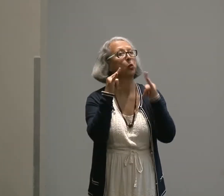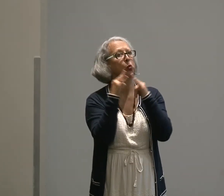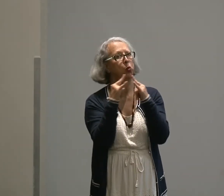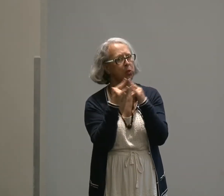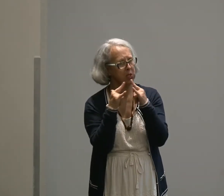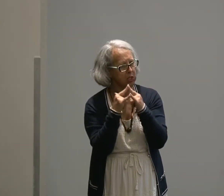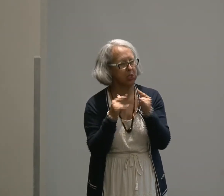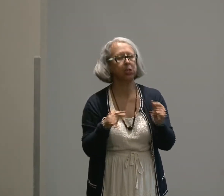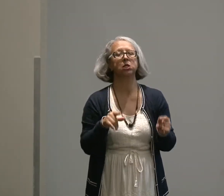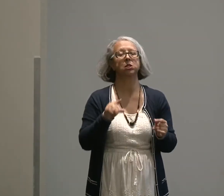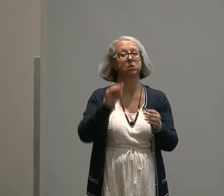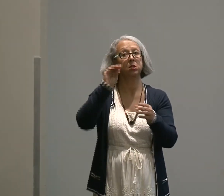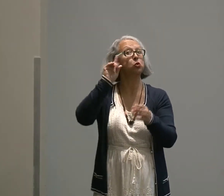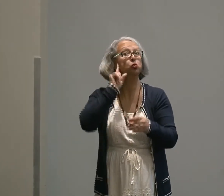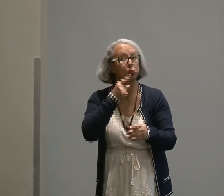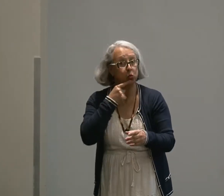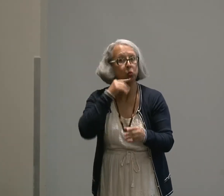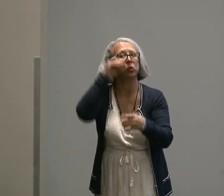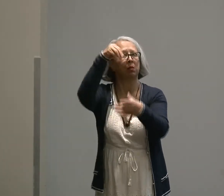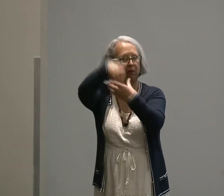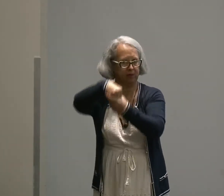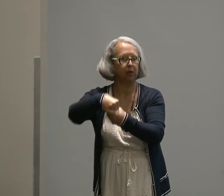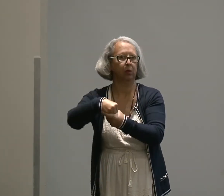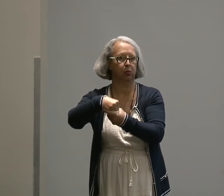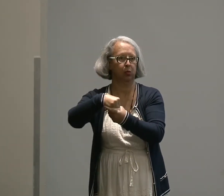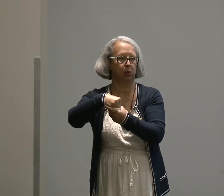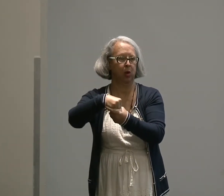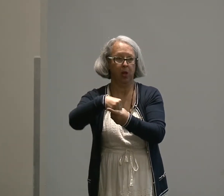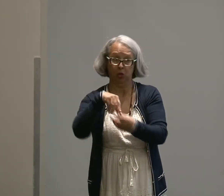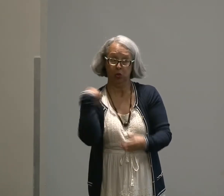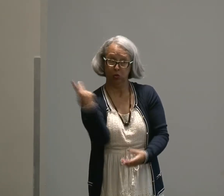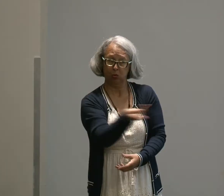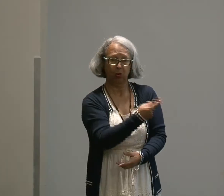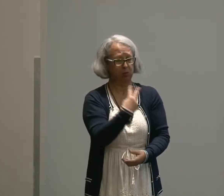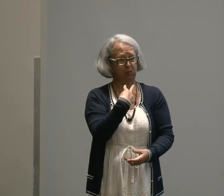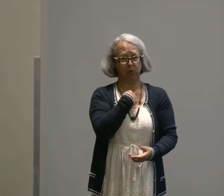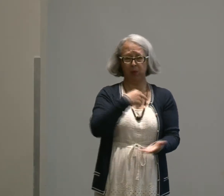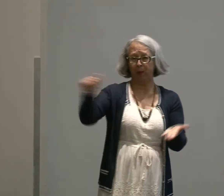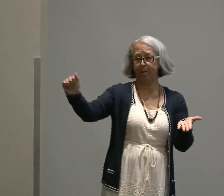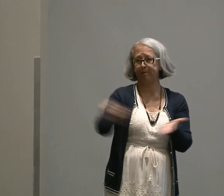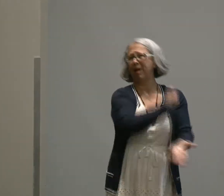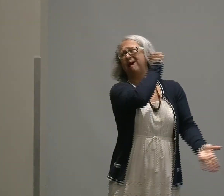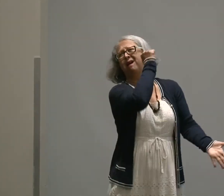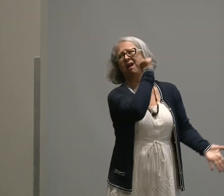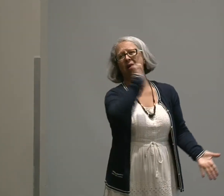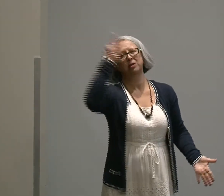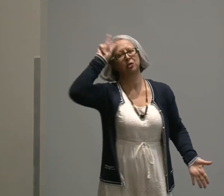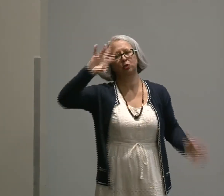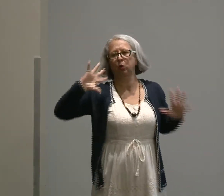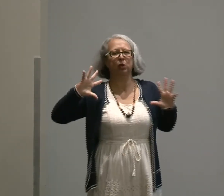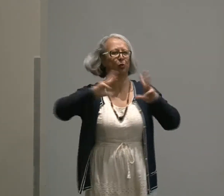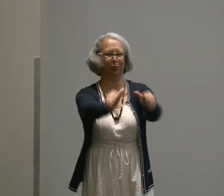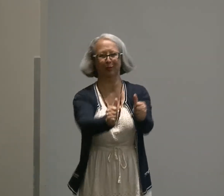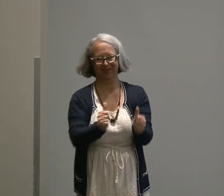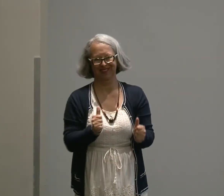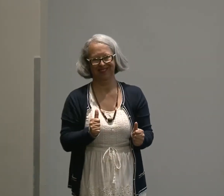ex-professores ou professores titulares ainda de universidades, professores do INES. Nós não podemos apagar essa história que